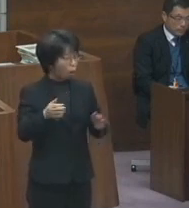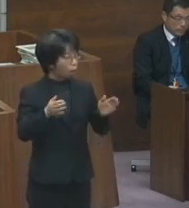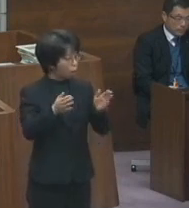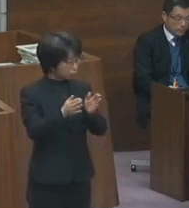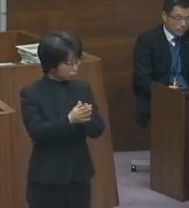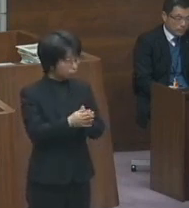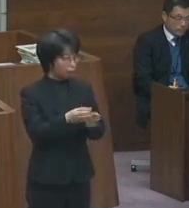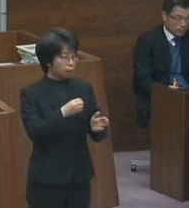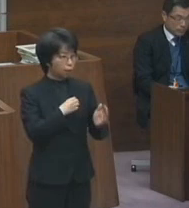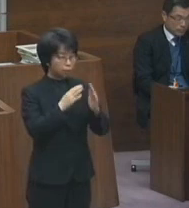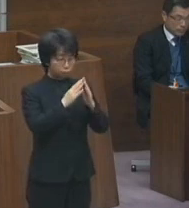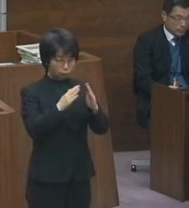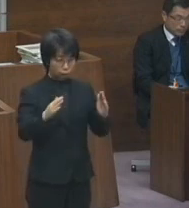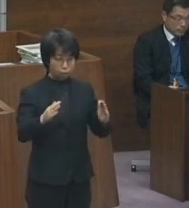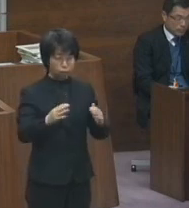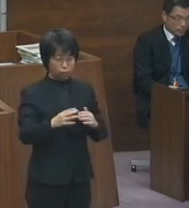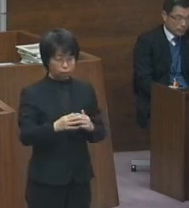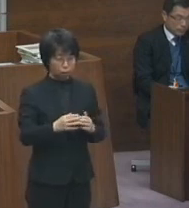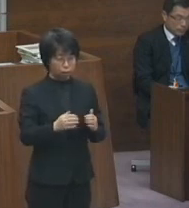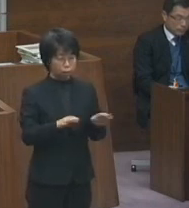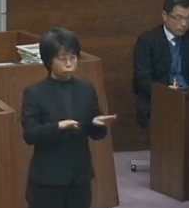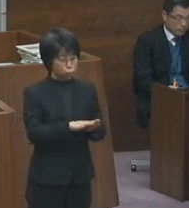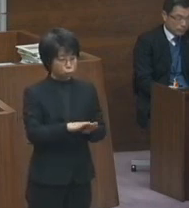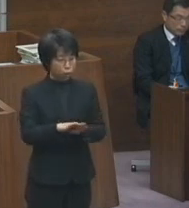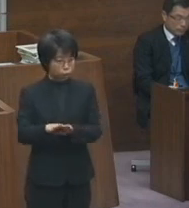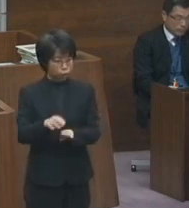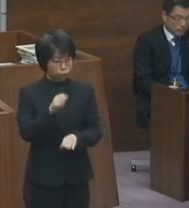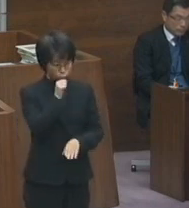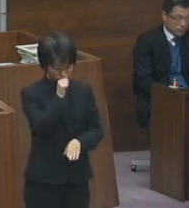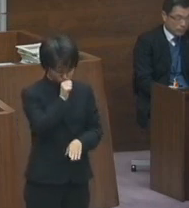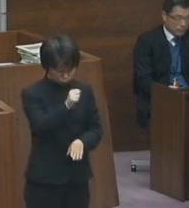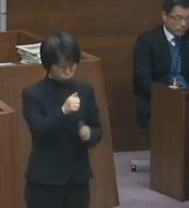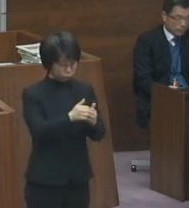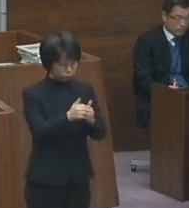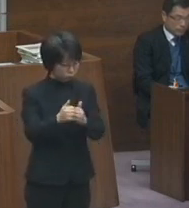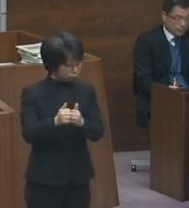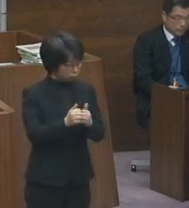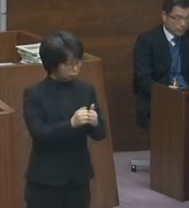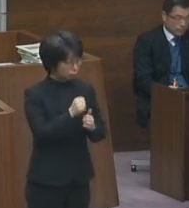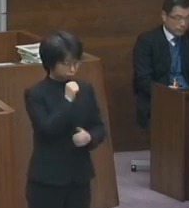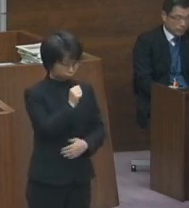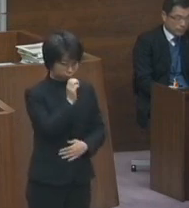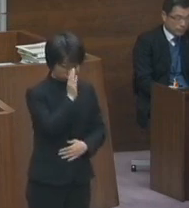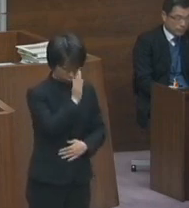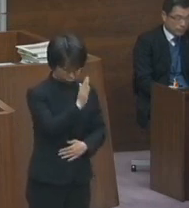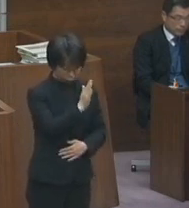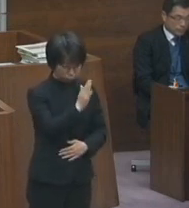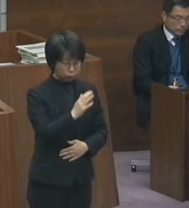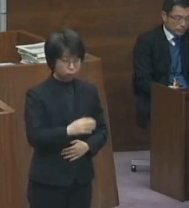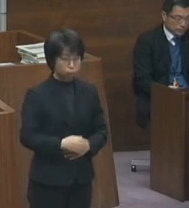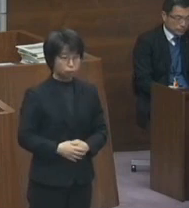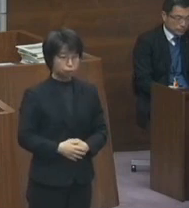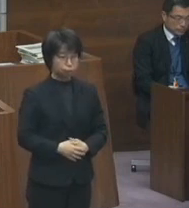関係委員会におかれましては、休会中よろしくご審議賜りますようお願いいたします。